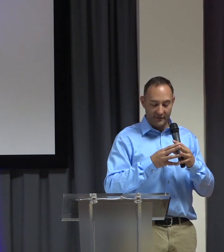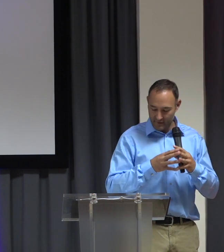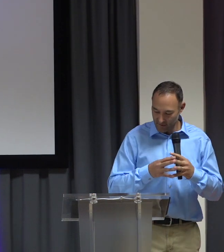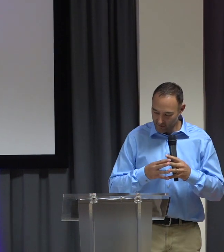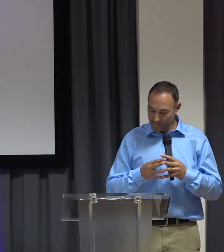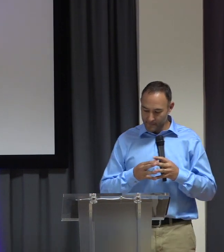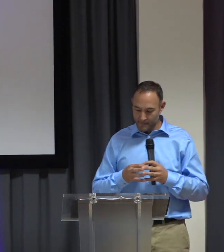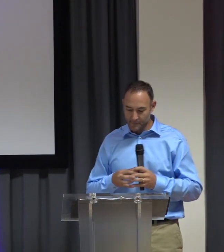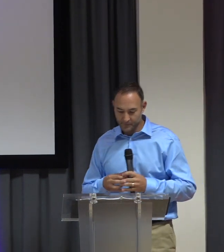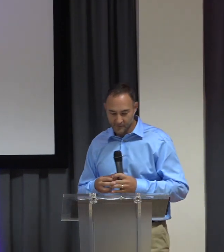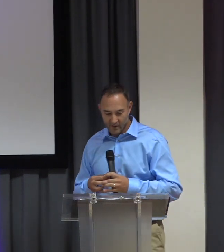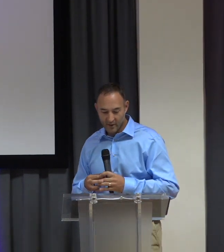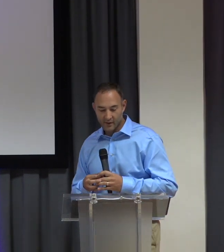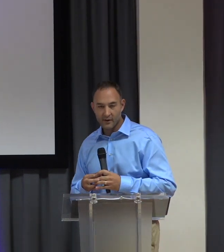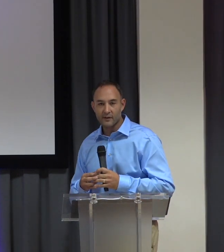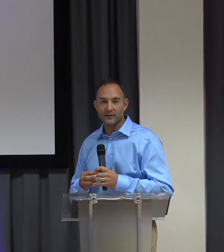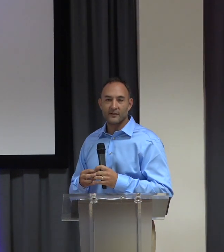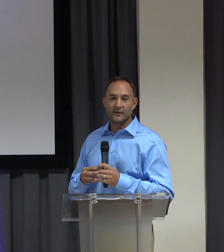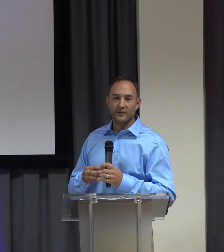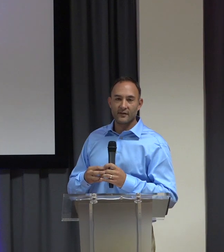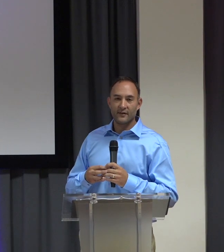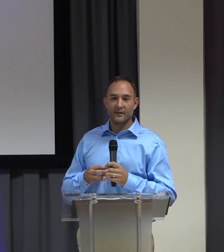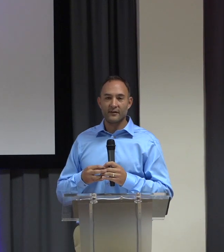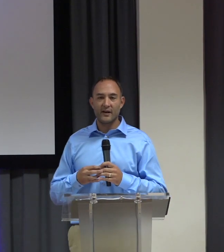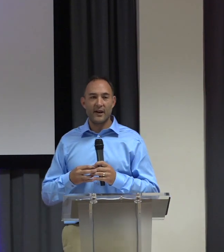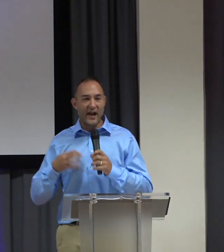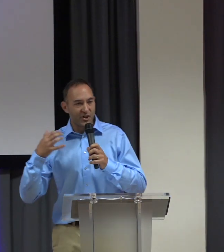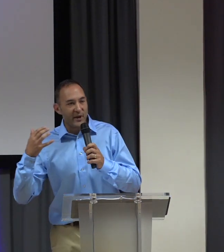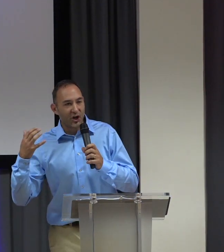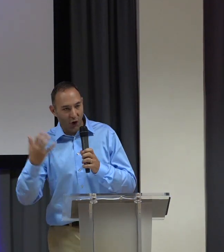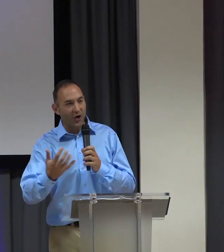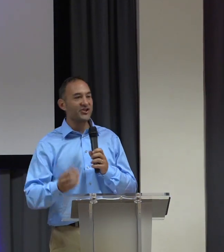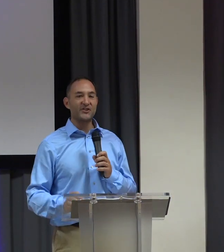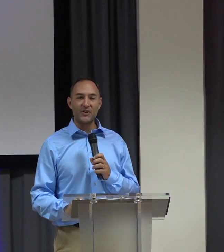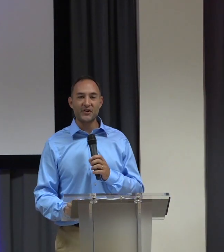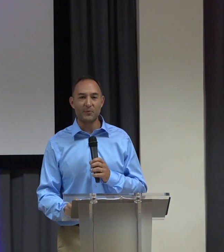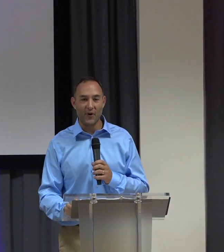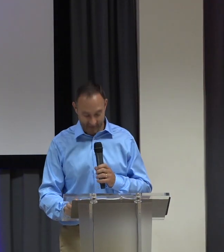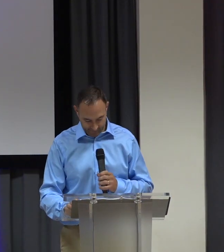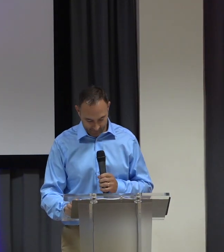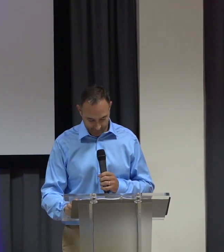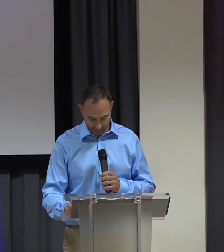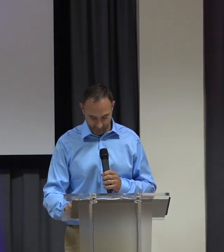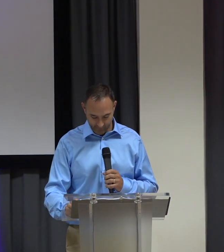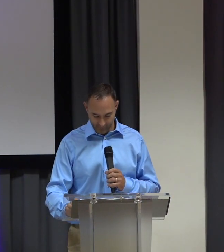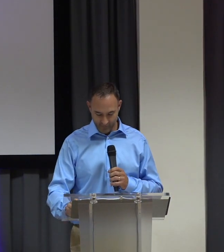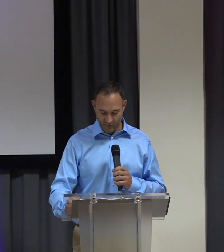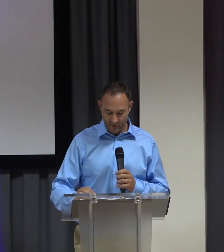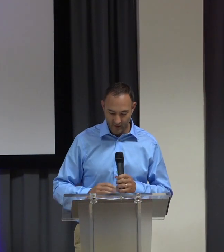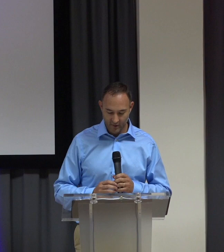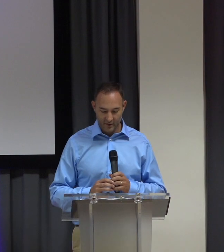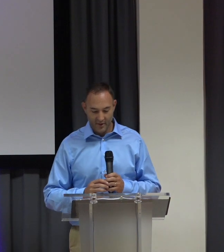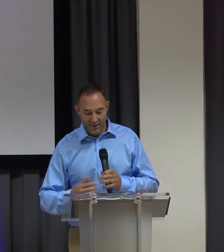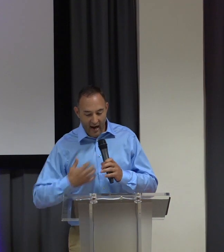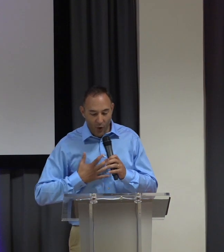in. parce qu'il ne peut pas rentrer dans toutes les boîtes que nous voulons, où nous voulons le mettre. And that should be encouraging to you this Et morning. ça devrait être encourageant pour vous